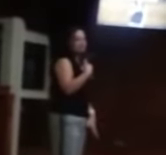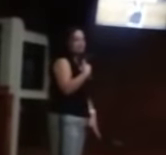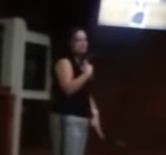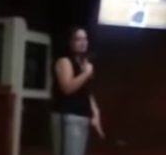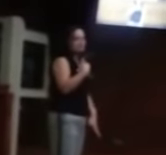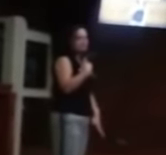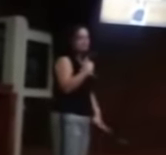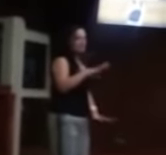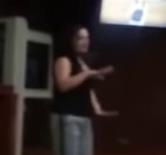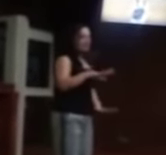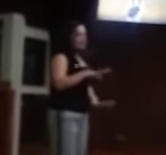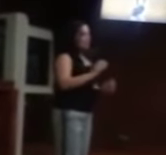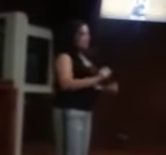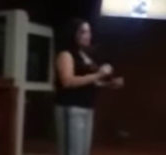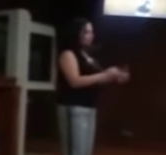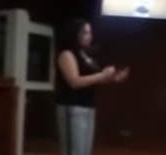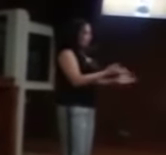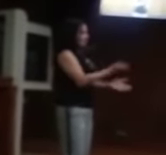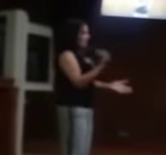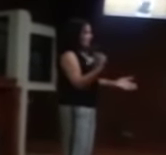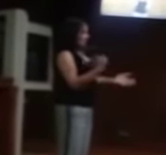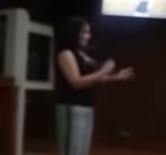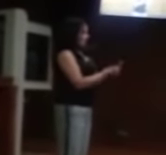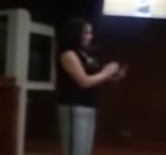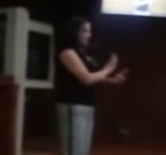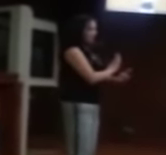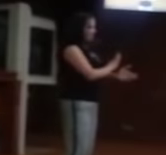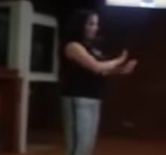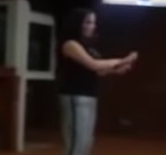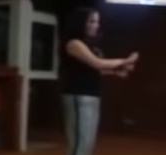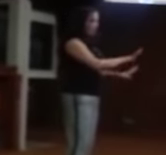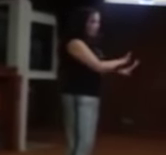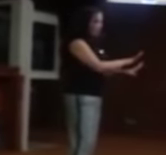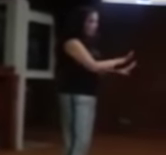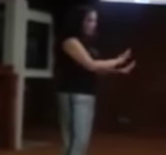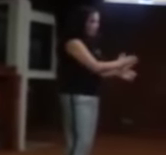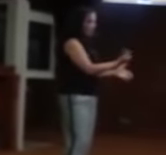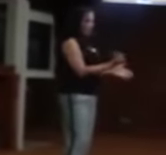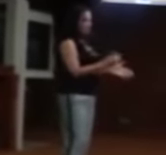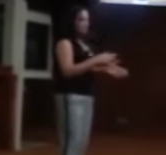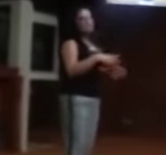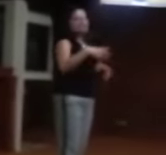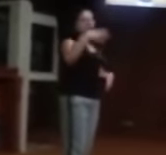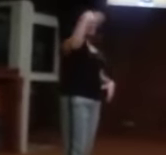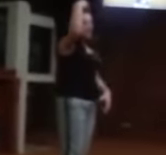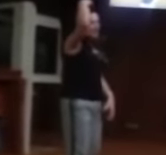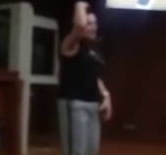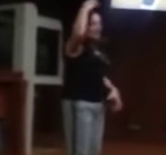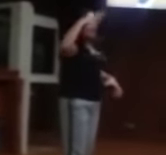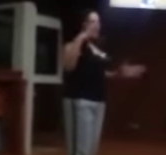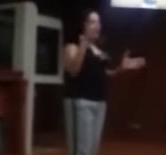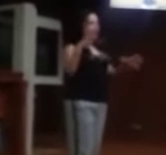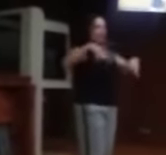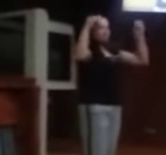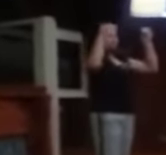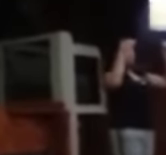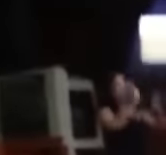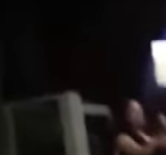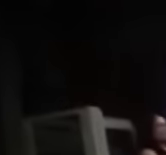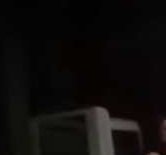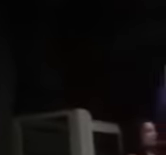Pode tirar o menino do esconderijo, porque chegou o tempo de eu reinar, aleluia, novamente